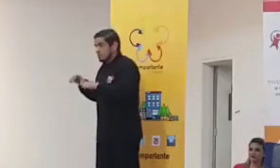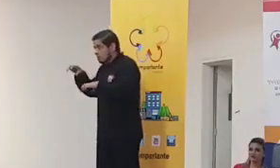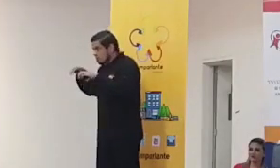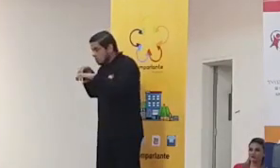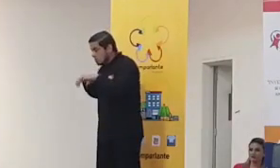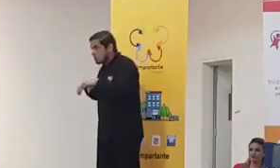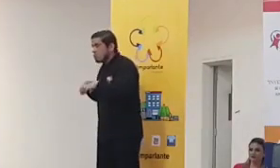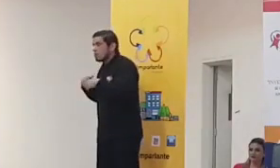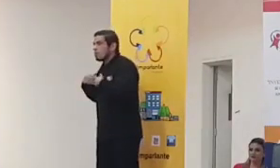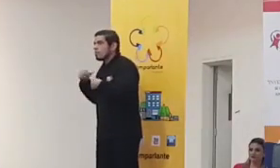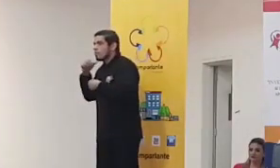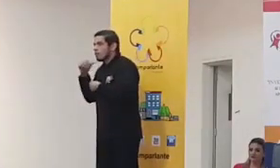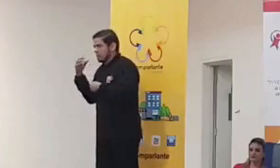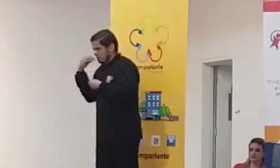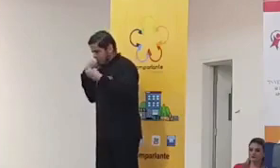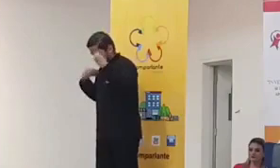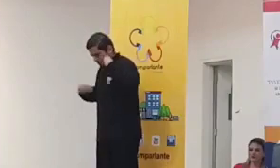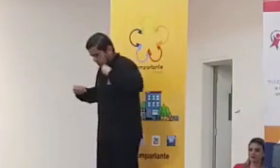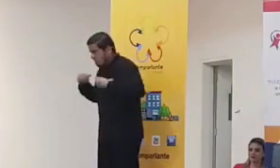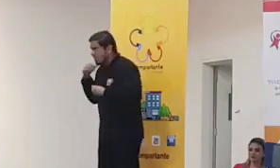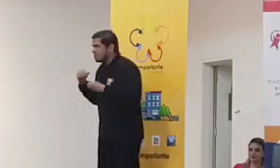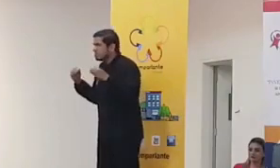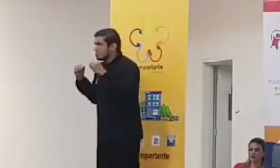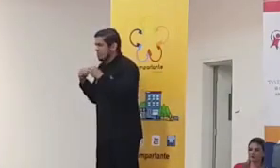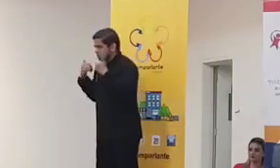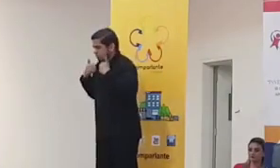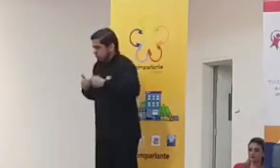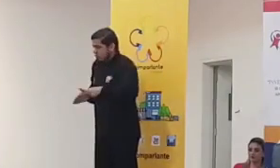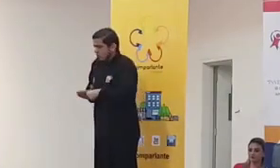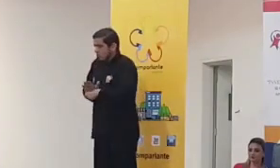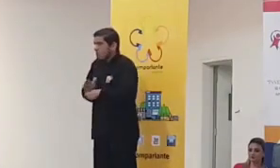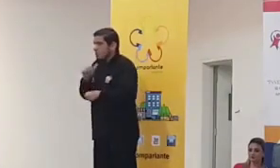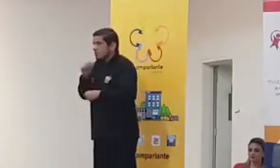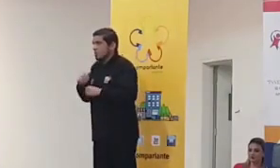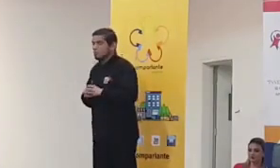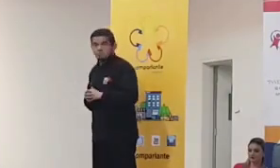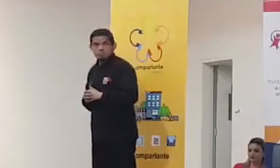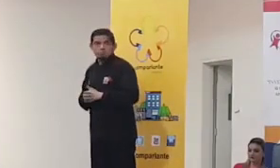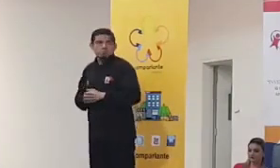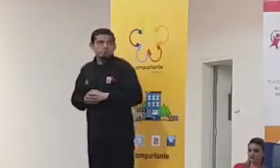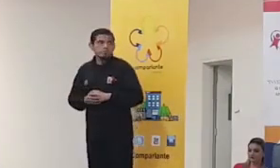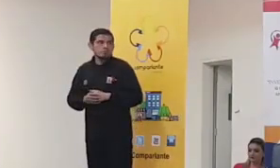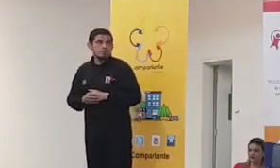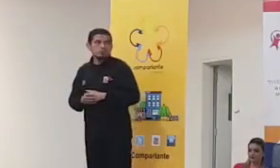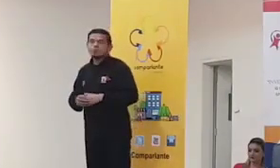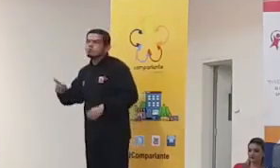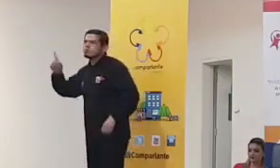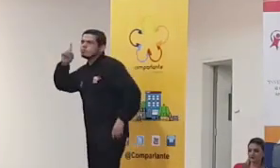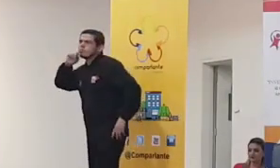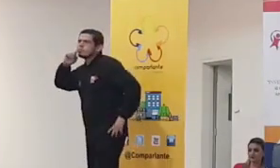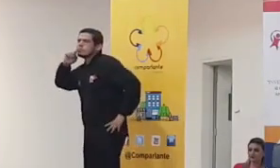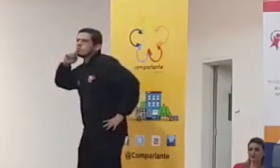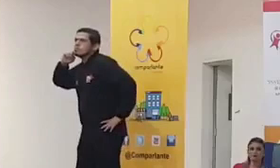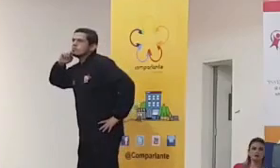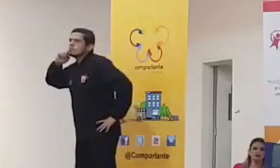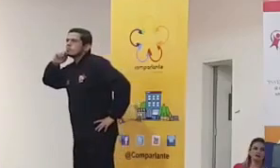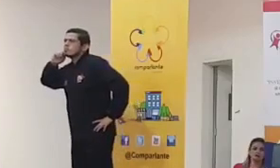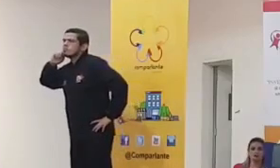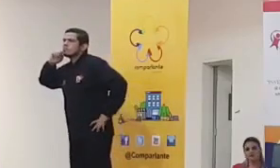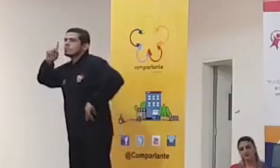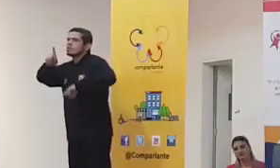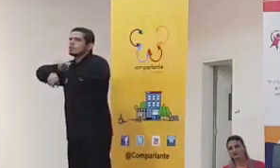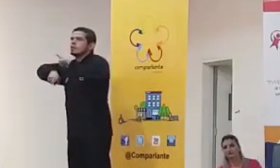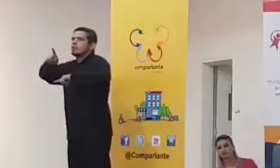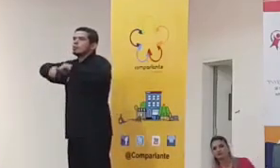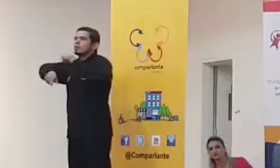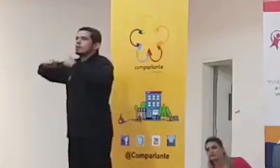Bueno, Acabamos de escuchar a una muy buena amiga que creo que está por